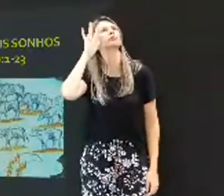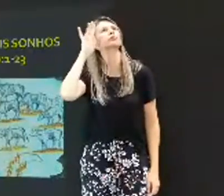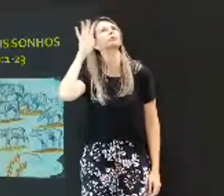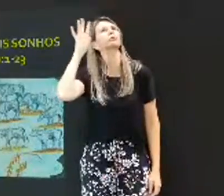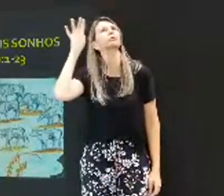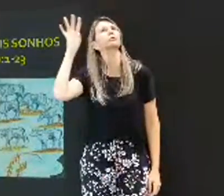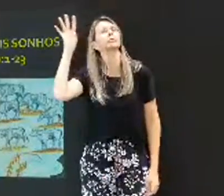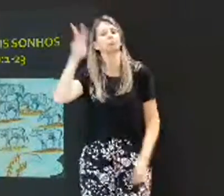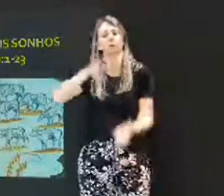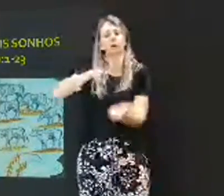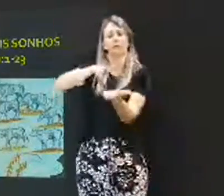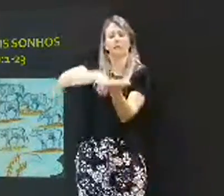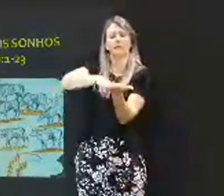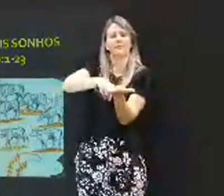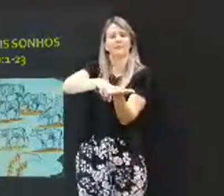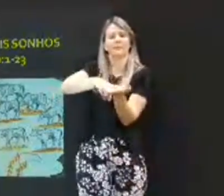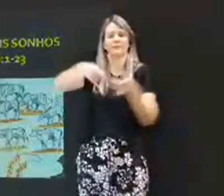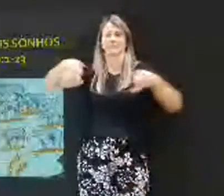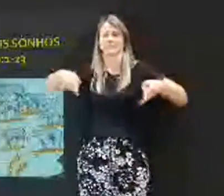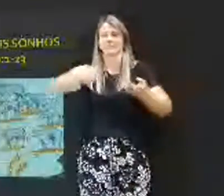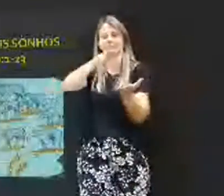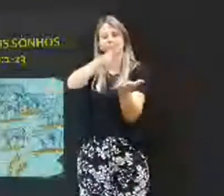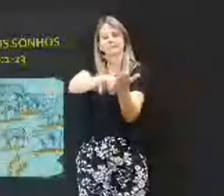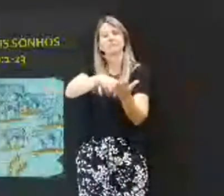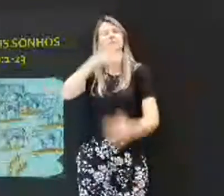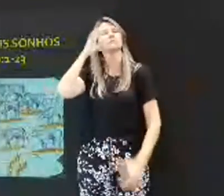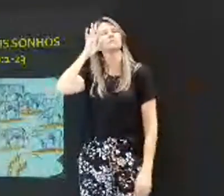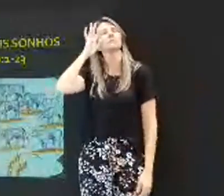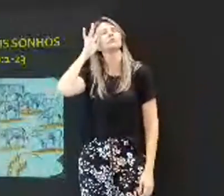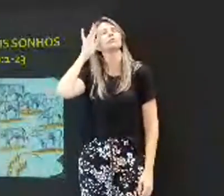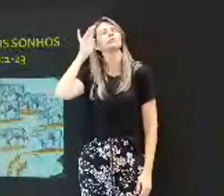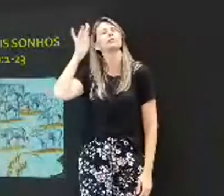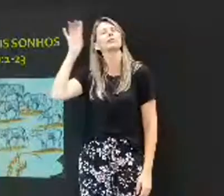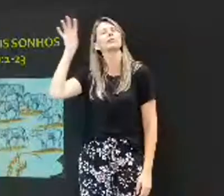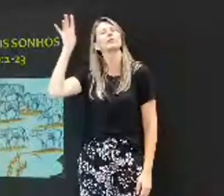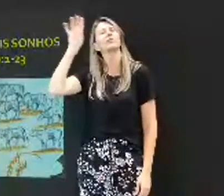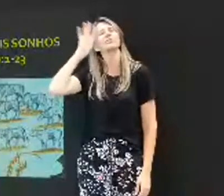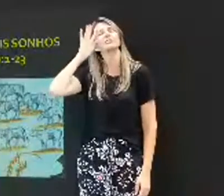Ele teve um sonho. Ele estava na sua cama e teve um sonho.